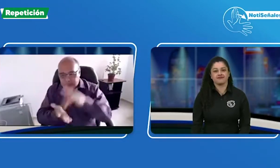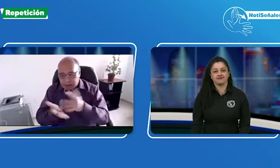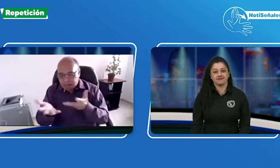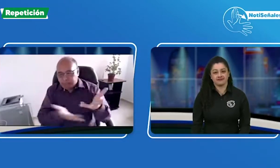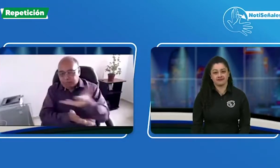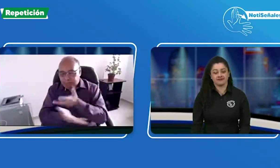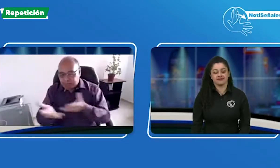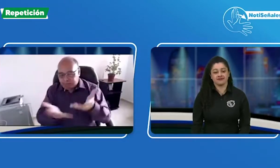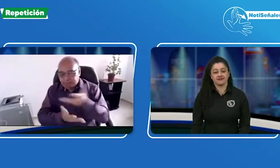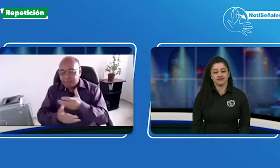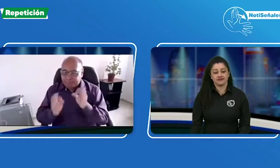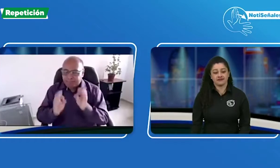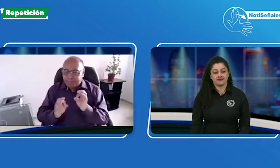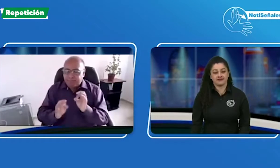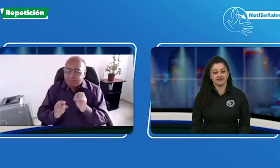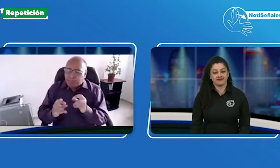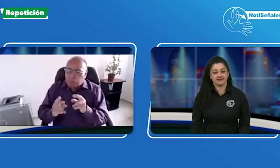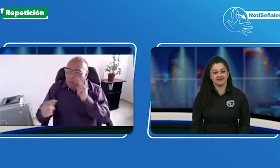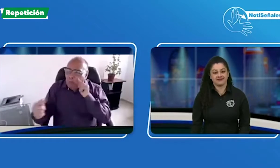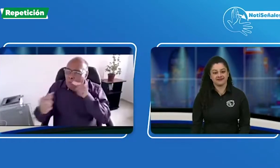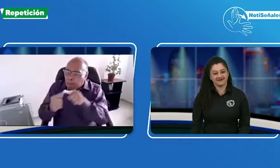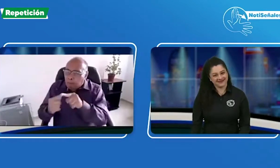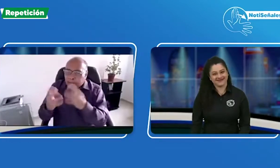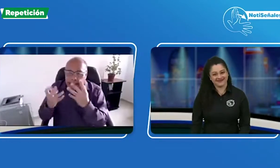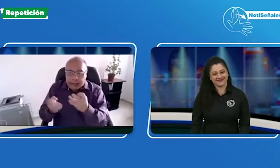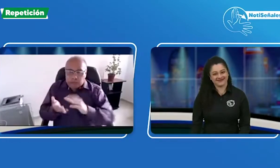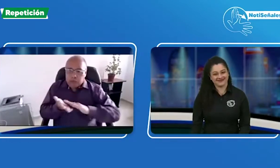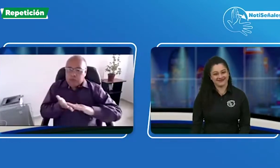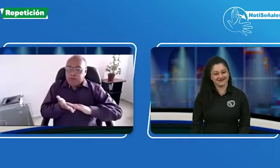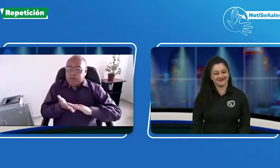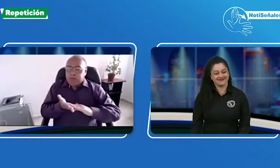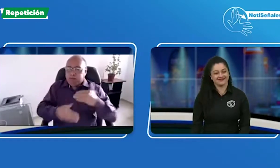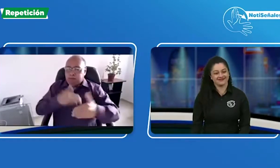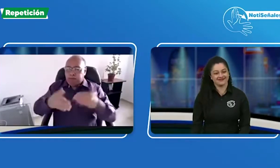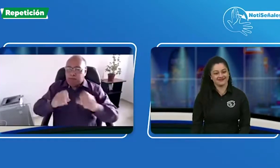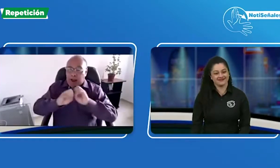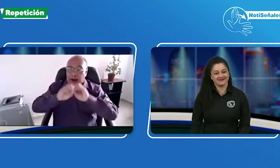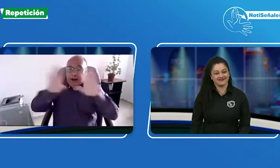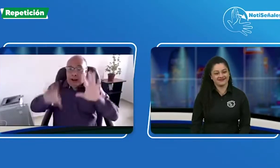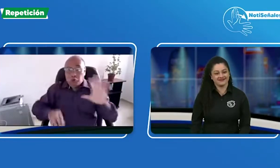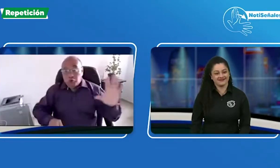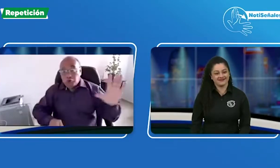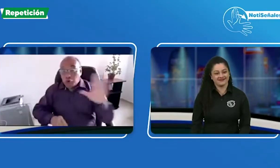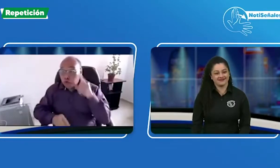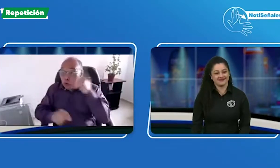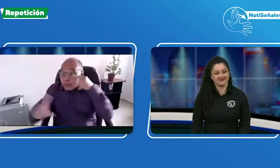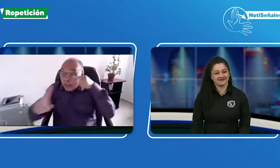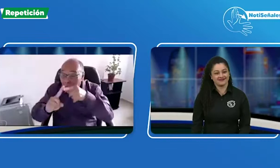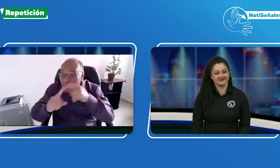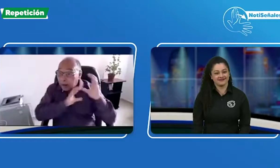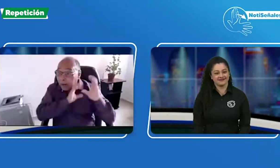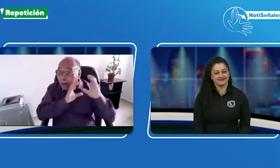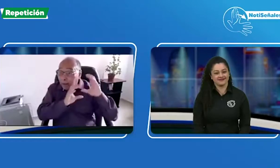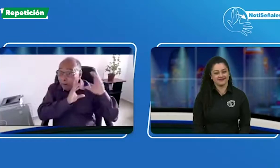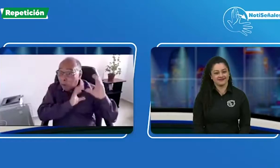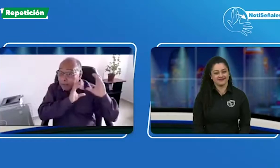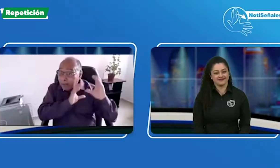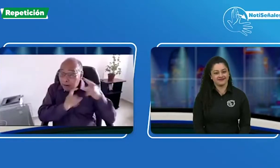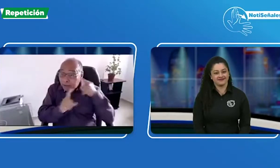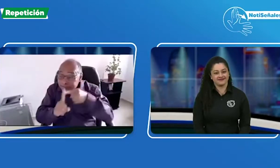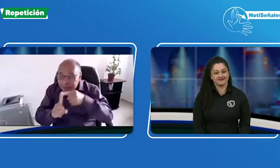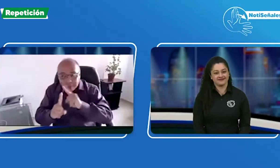De la comisión De intérpretes De Azupesor A David Villegas La verdad es que Nuestro objetivo